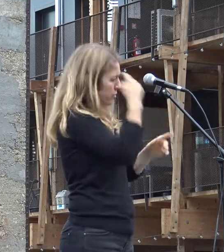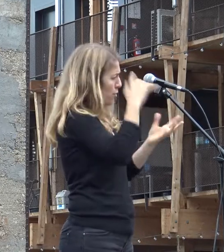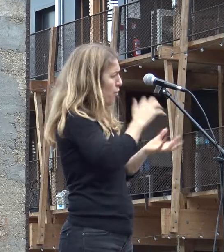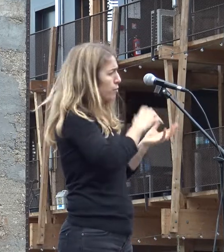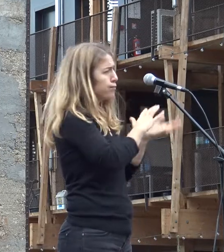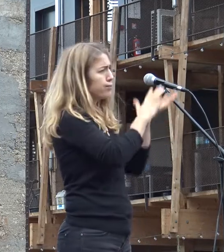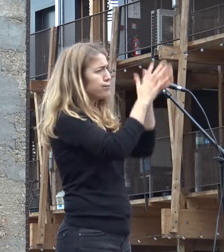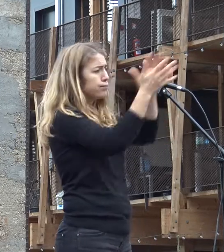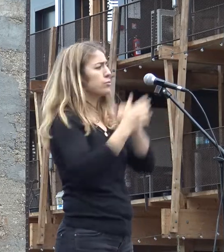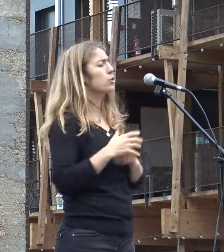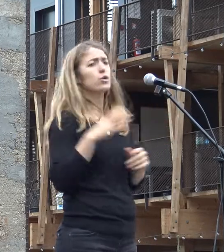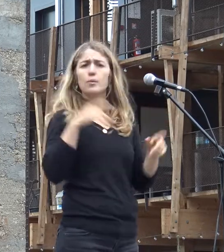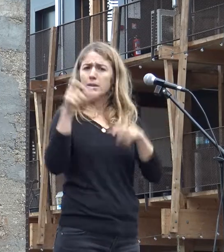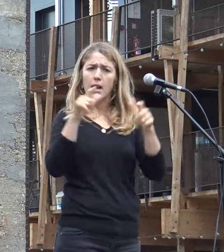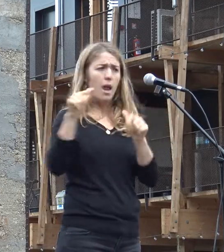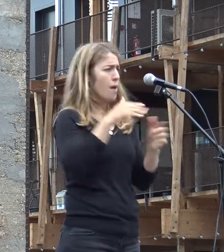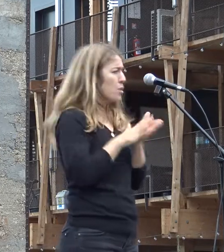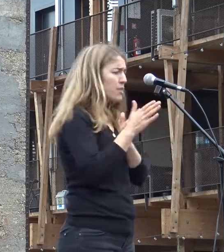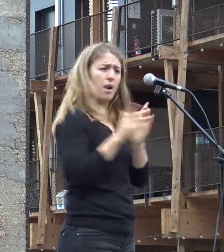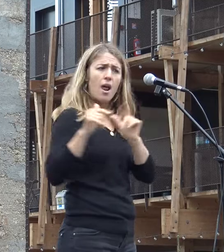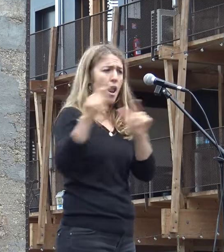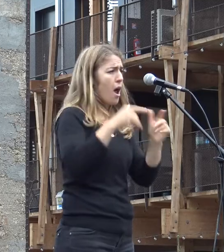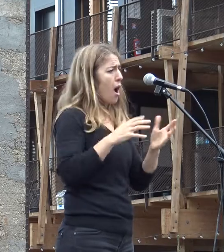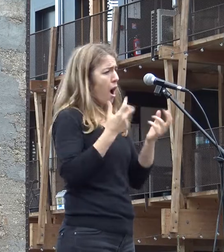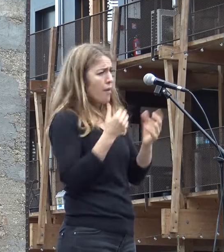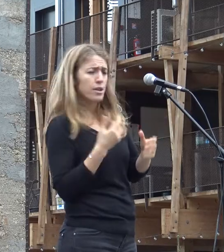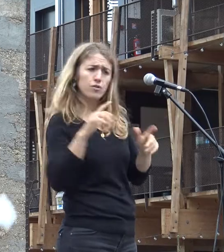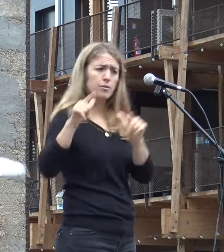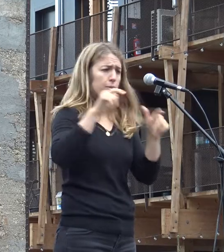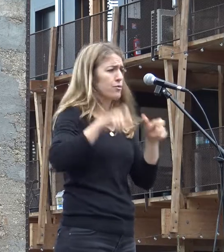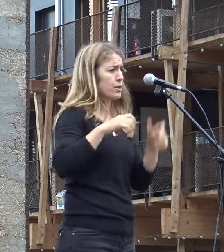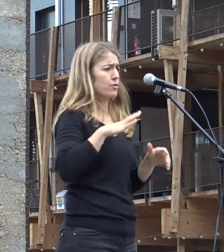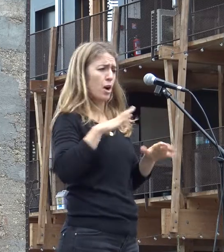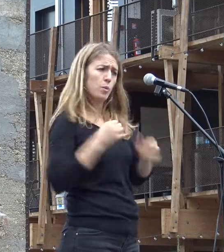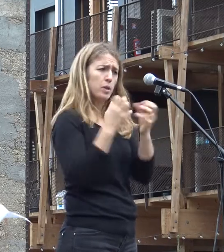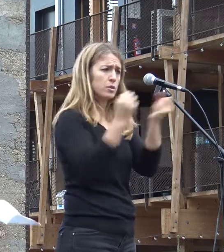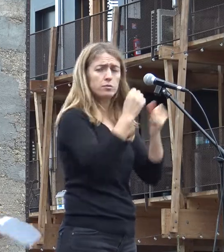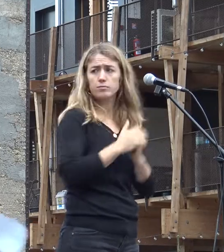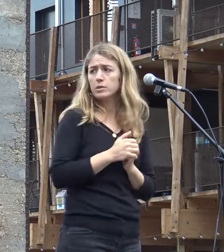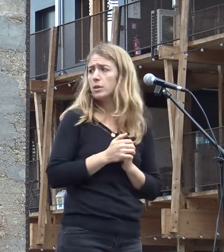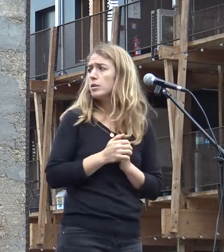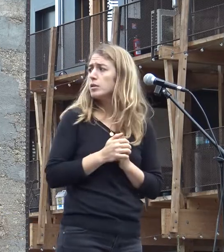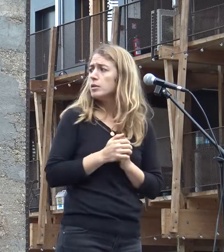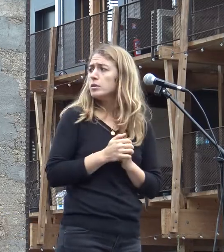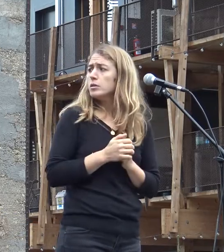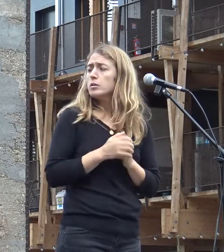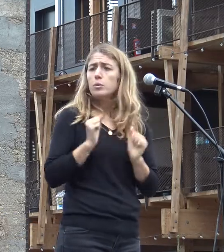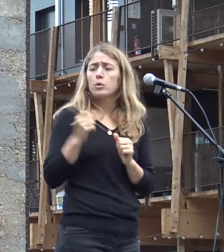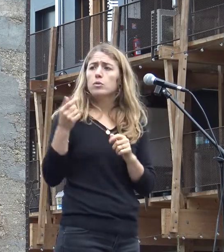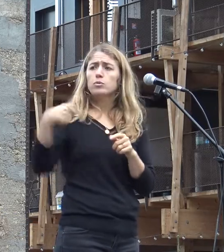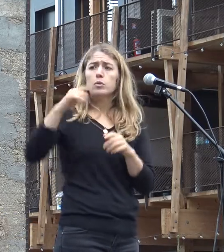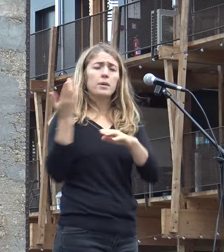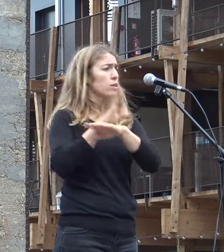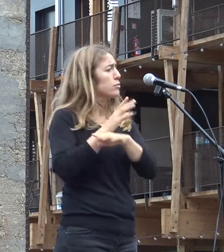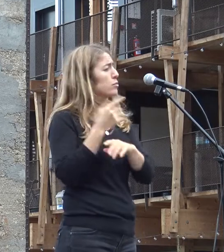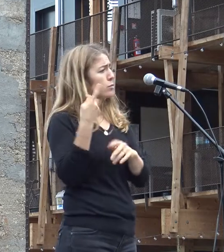ici qui ont de la volonté, qui ont de la motivation, qui ont des compétences et qui vous présenteront certainement mieux que moi pourquoi ils sont là